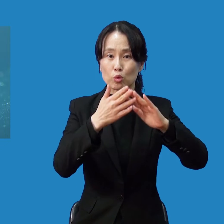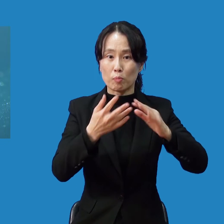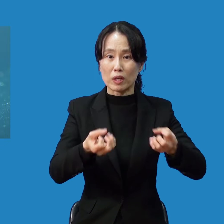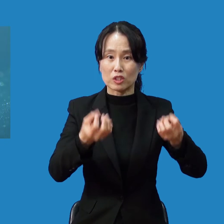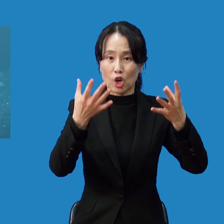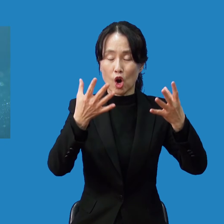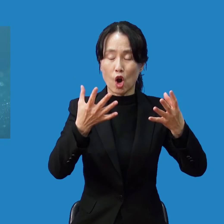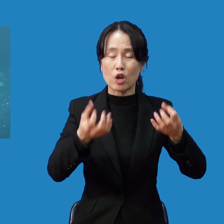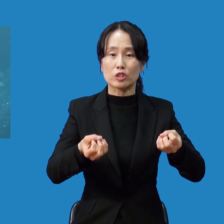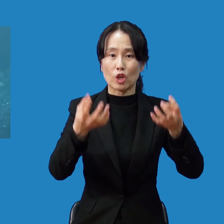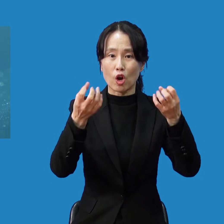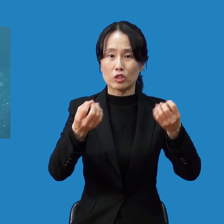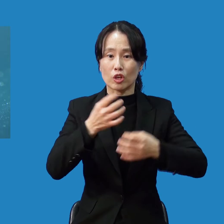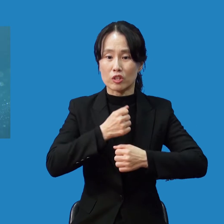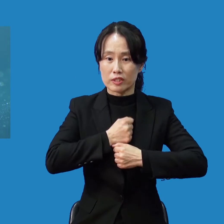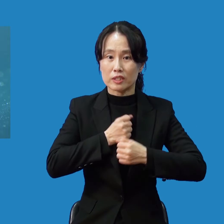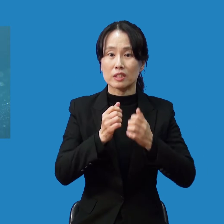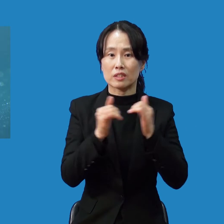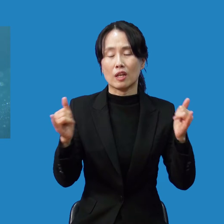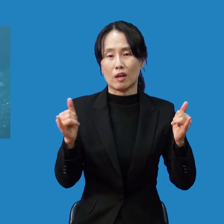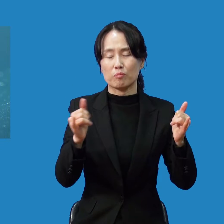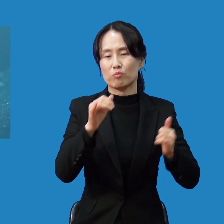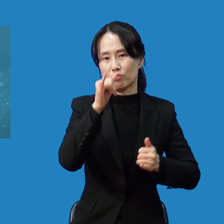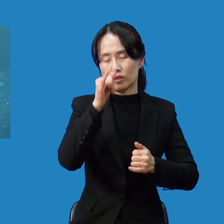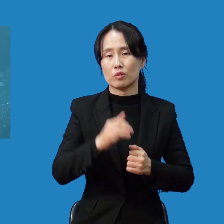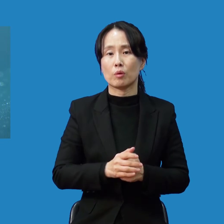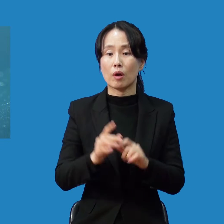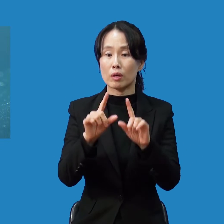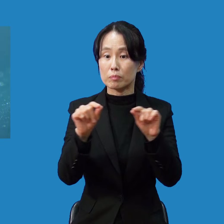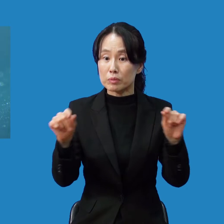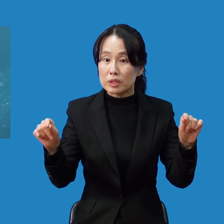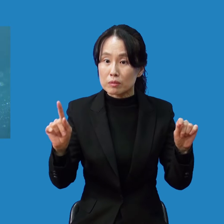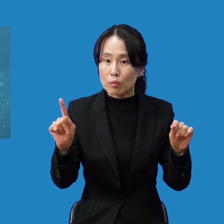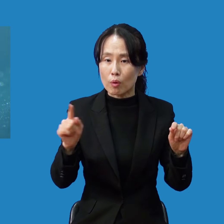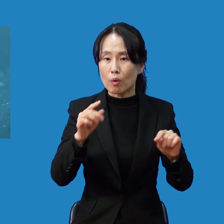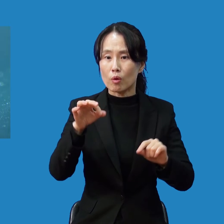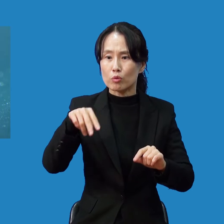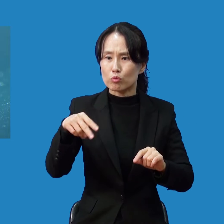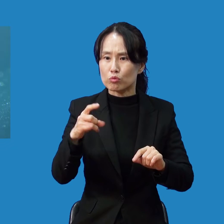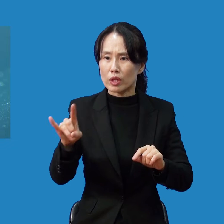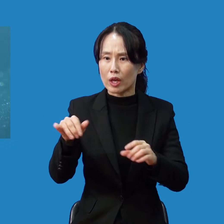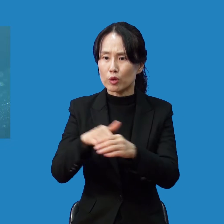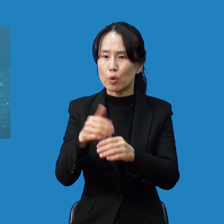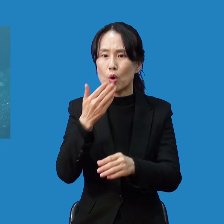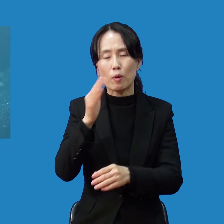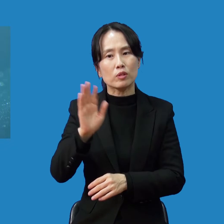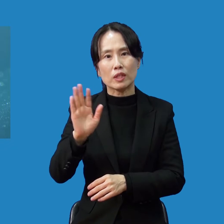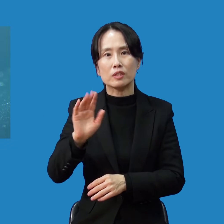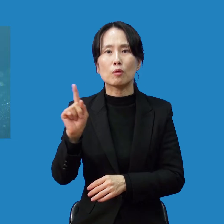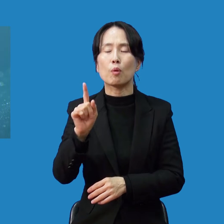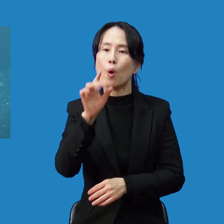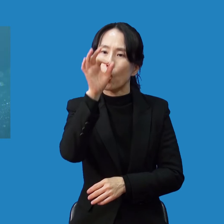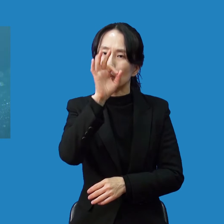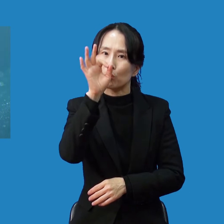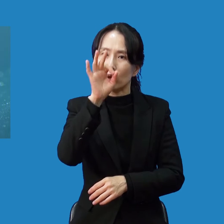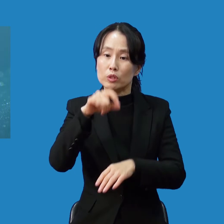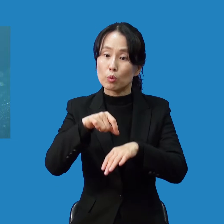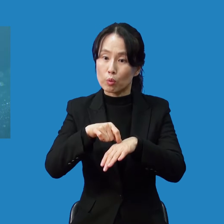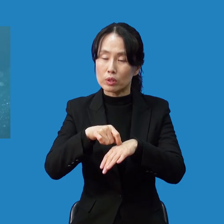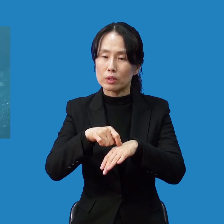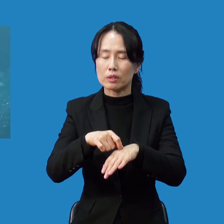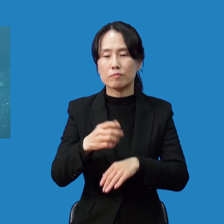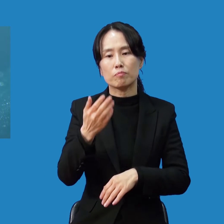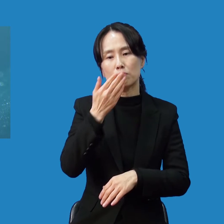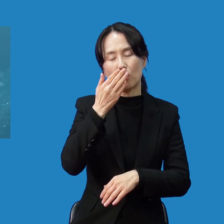지키는 사람들도 있었습니다. 음식도 유대인들이 먹지 않는 음식, 예를 들면 돼지고기 같은 것, 그런